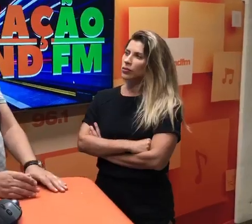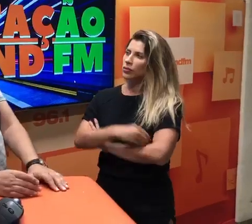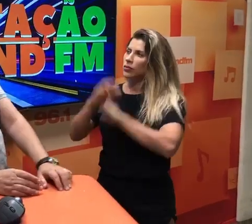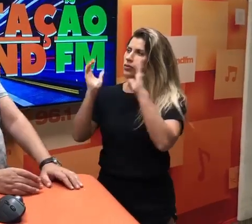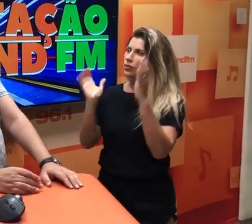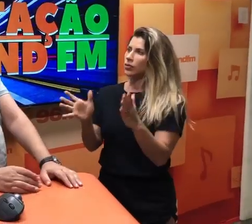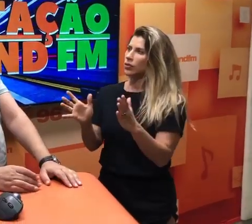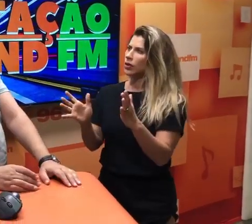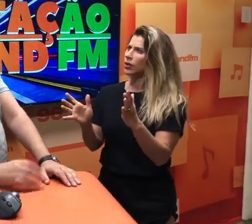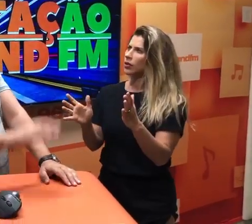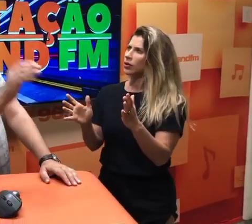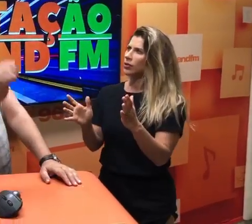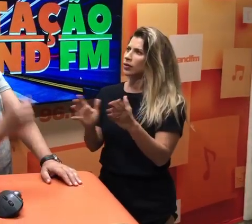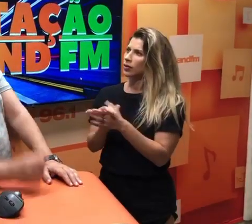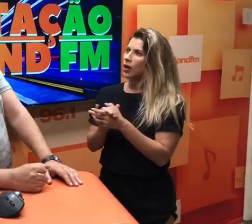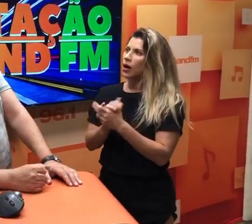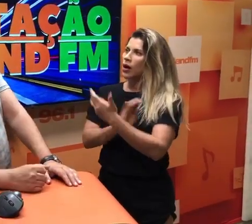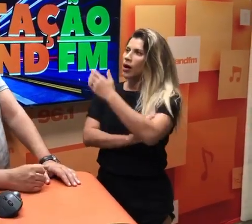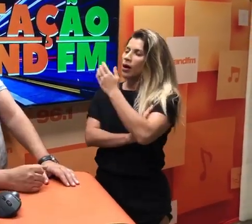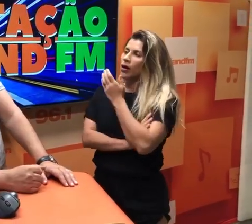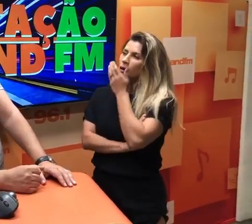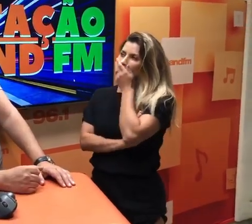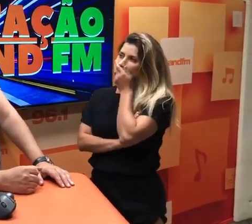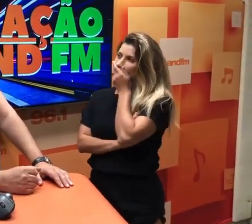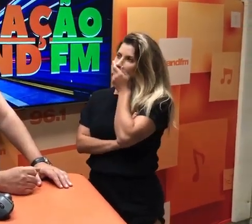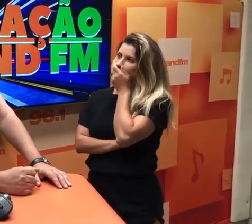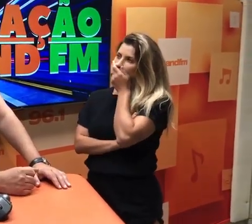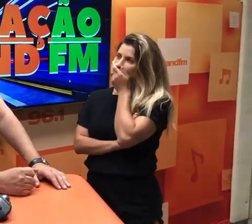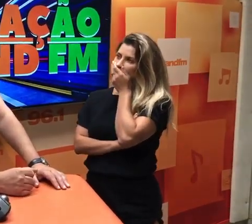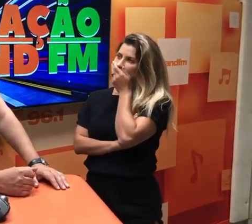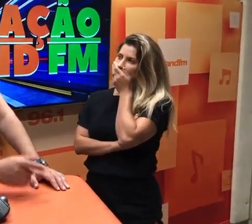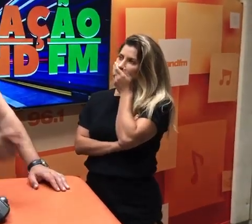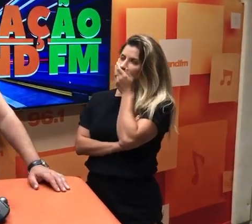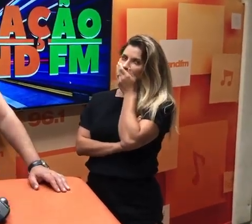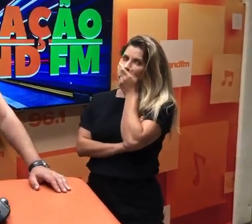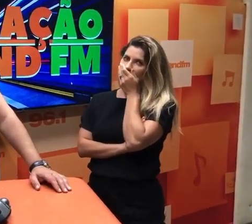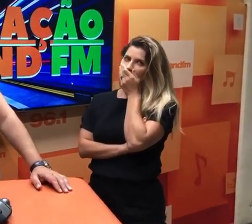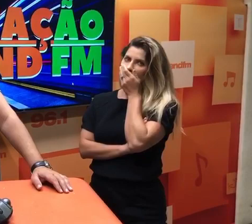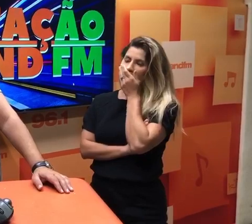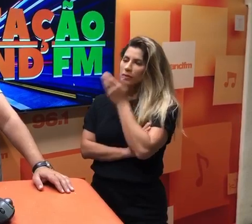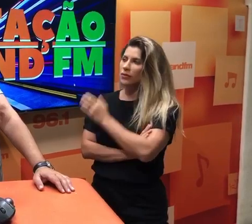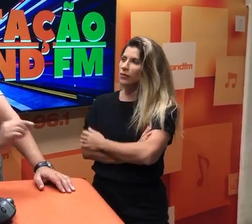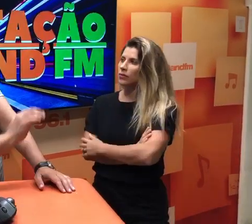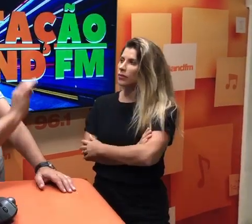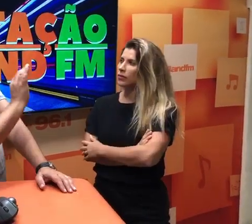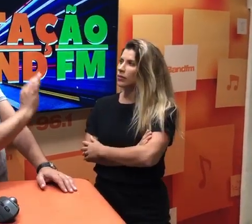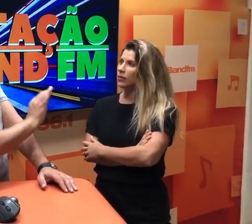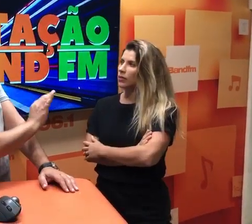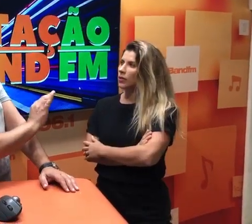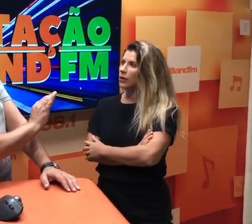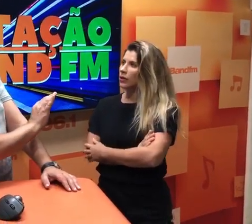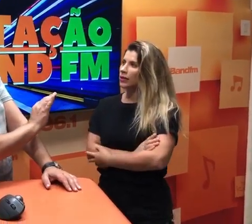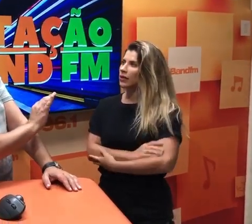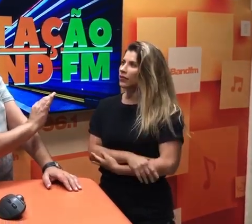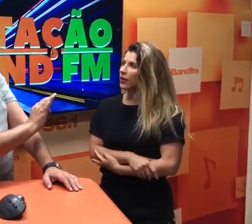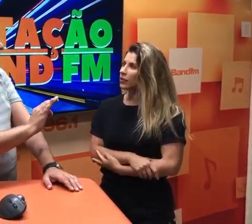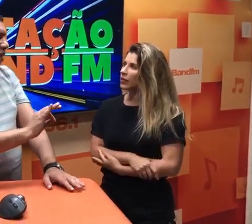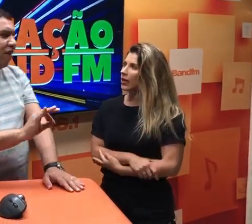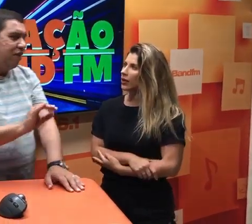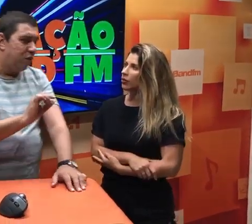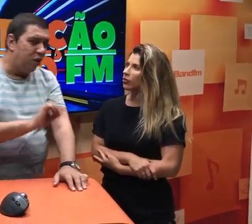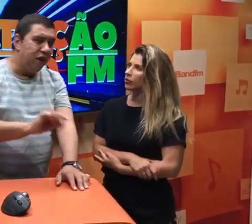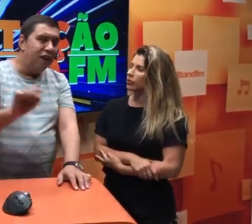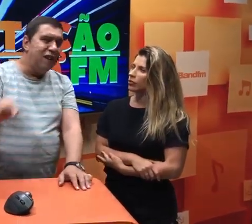vacina guardada, acaba a luz no lugar onde fica o negócio. Foi o que aconteceu no Espírito Santo, na cidade de Rio Bananal. Você tá